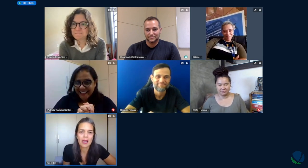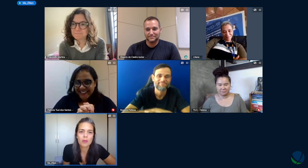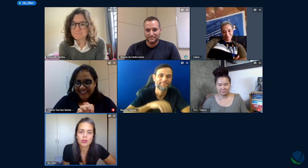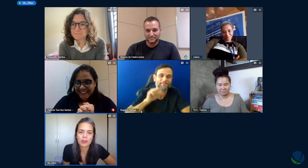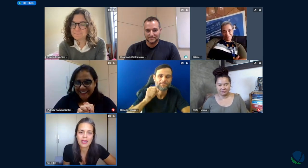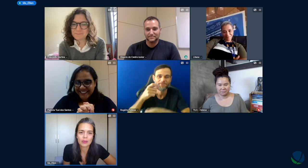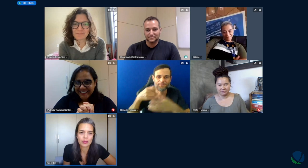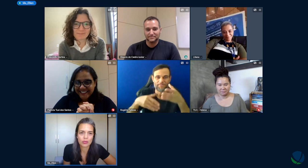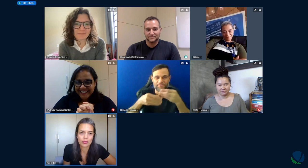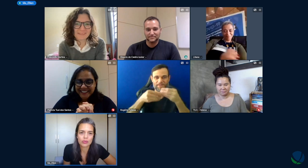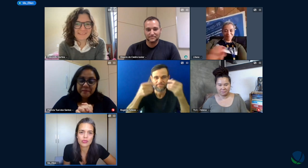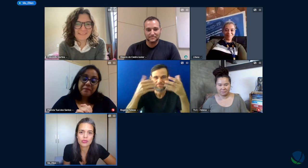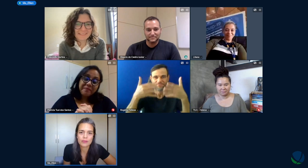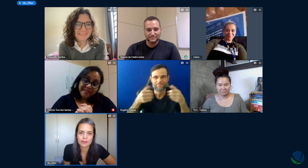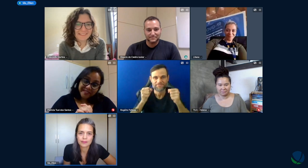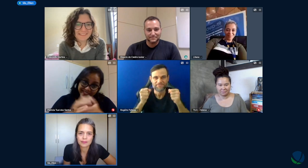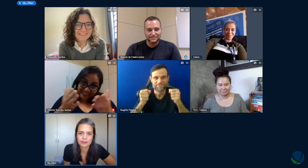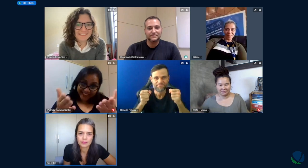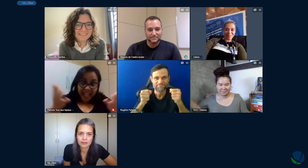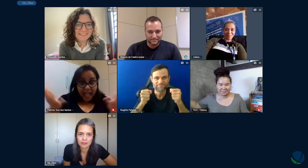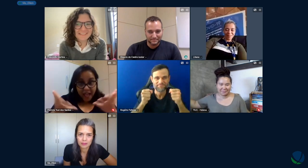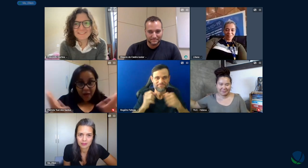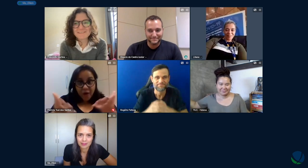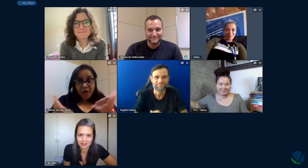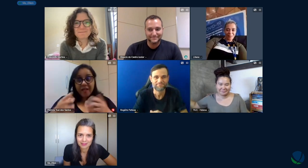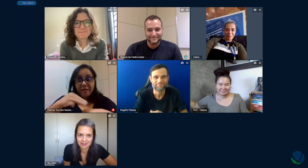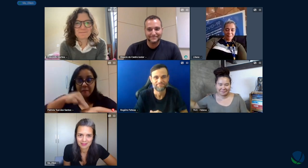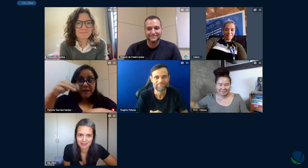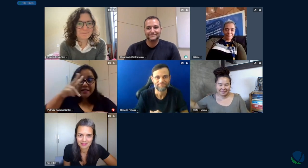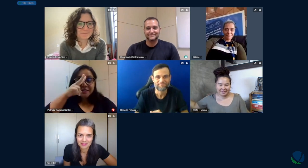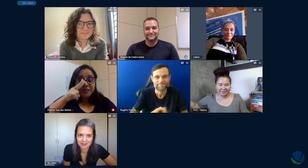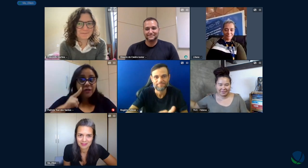formação do material, muito obrigada a todos.